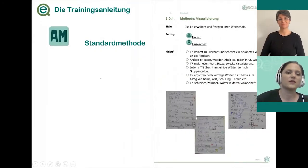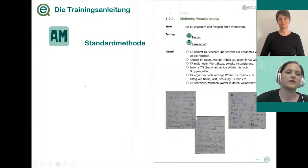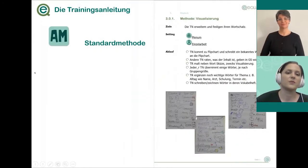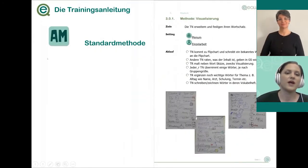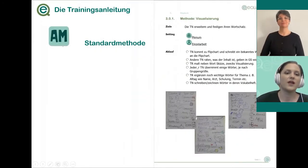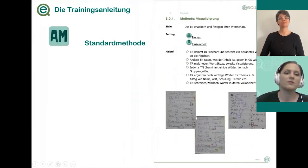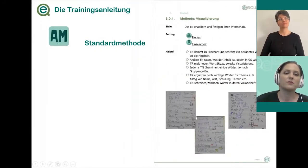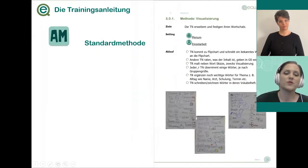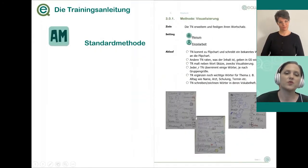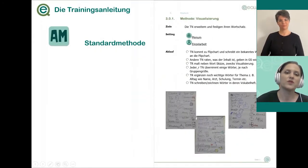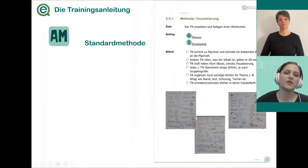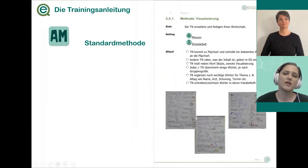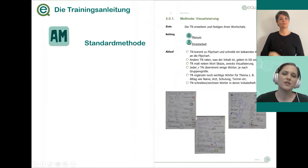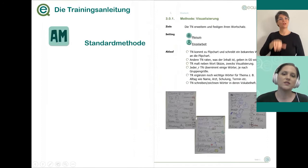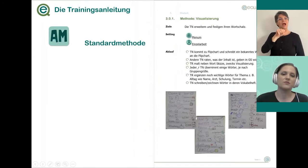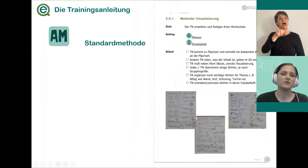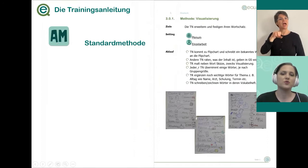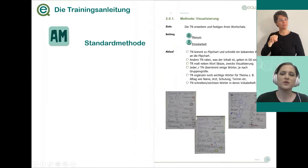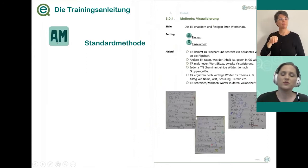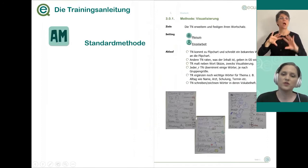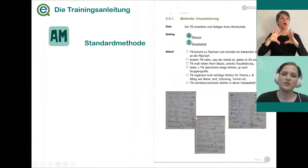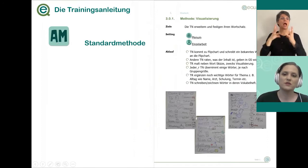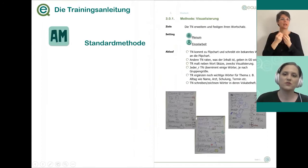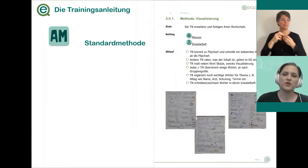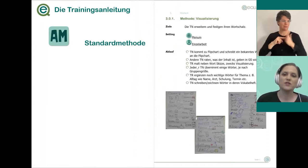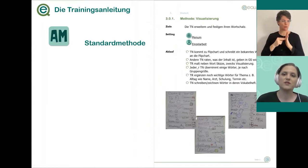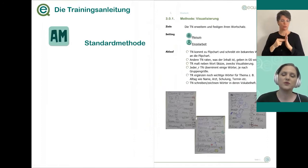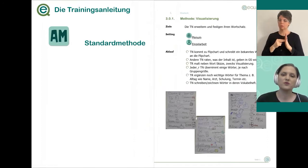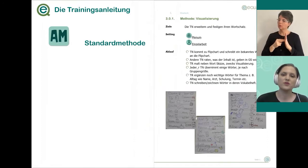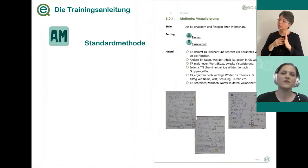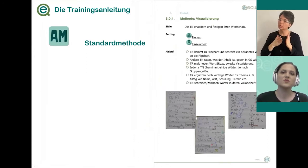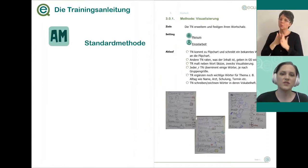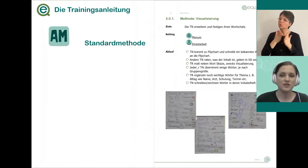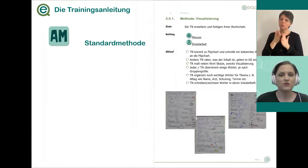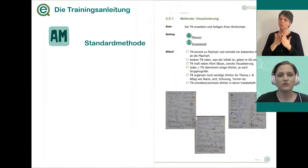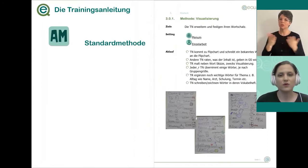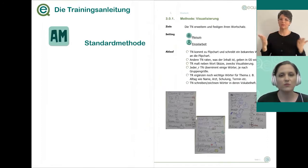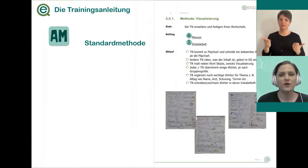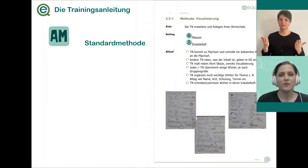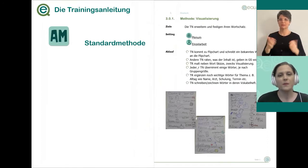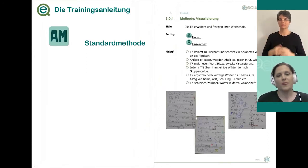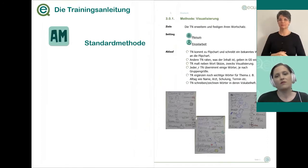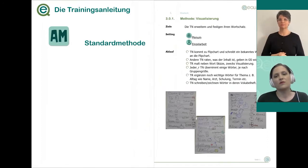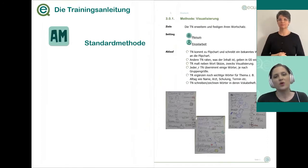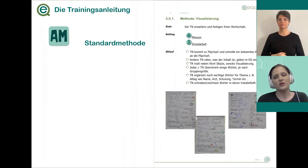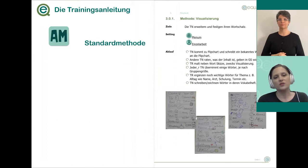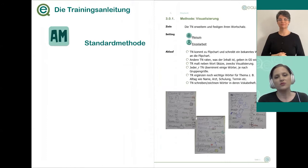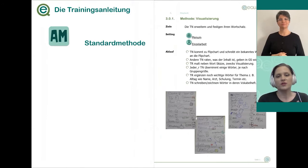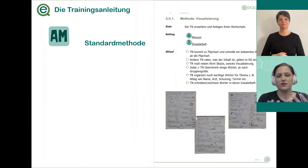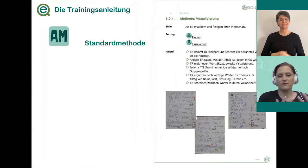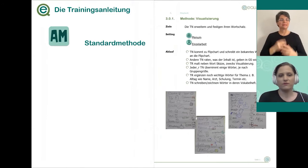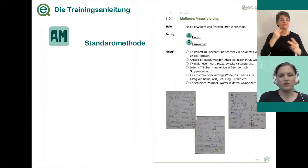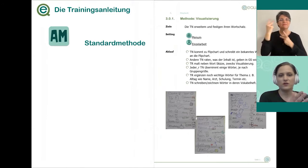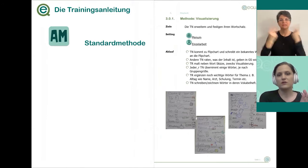Dann bei der allgemeinen Methodik, die sich bei uns überall durchzieht, natürlich die Methode der Visualisierung. Warum? Wir wollen nicht